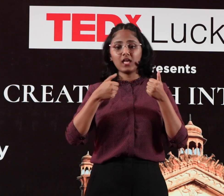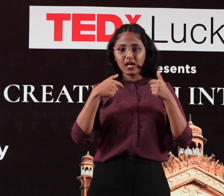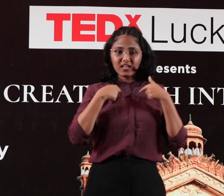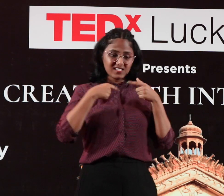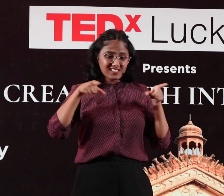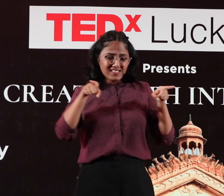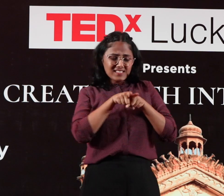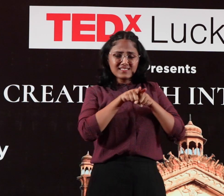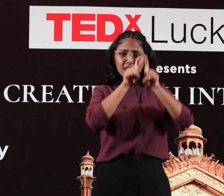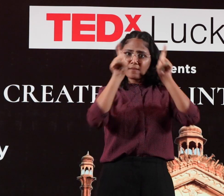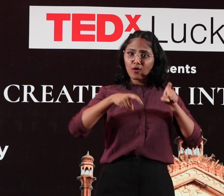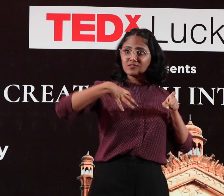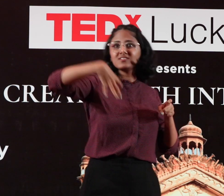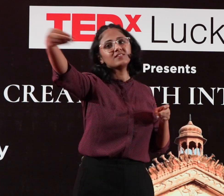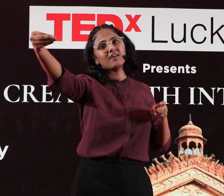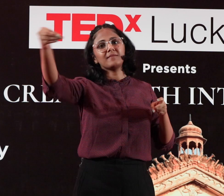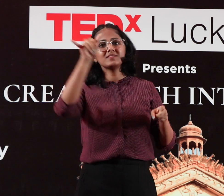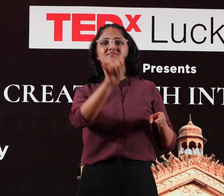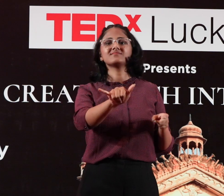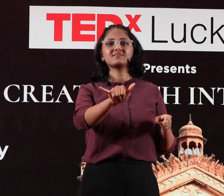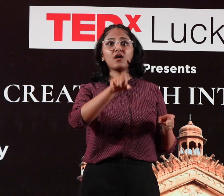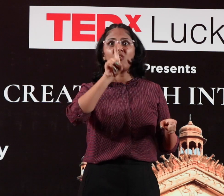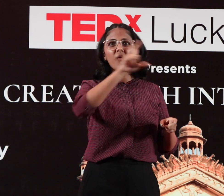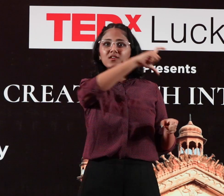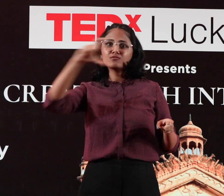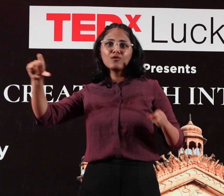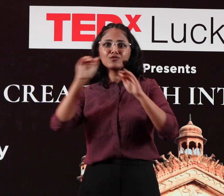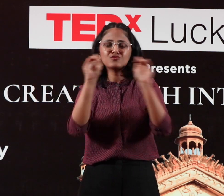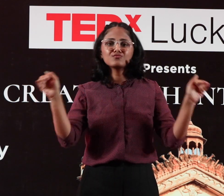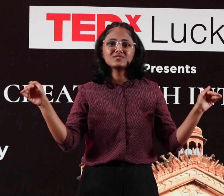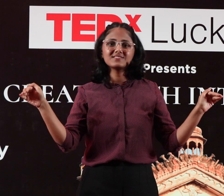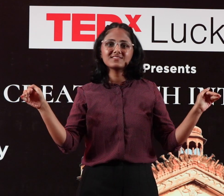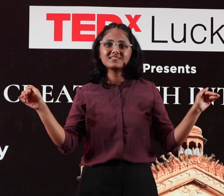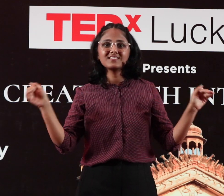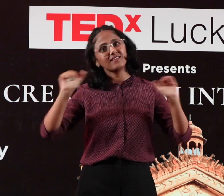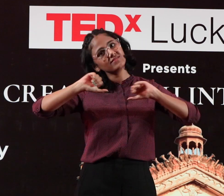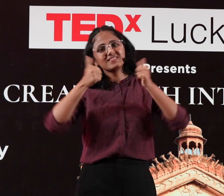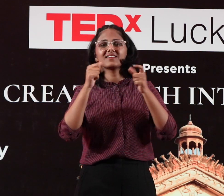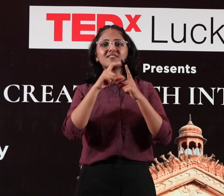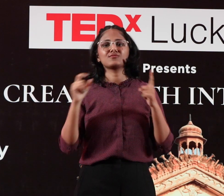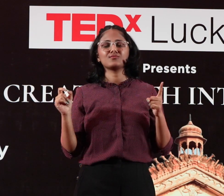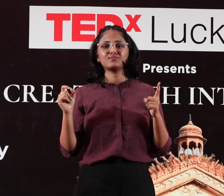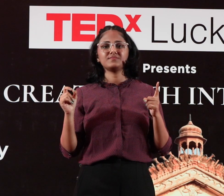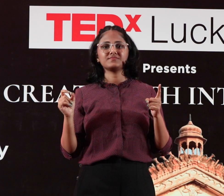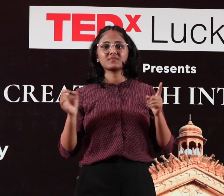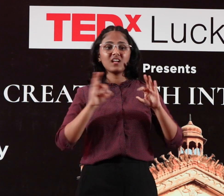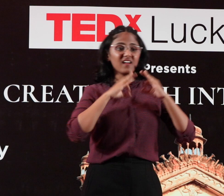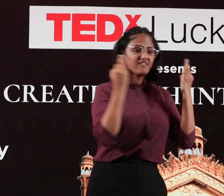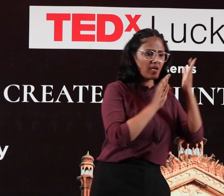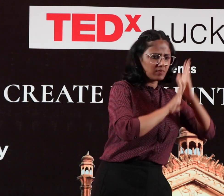whole country. हम 1 करोड़ बच्चों की बात कर रहे हैं, तो हम या तो फैमिली डेवलपमेंट मॉडल पे काम कर सकते हैं साथ साथ। इफ यू थिंक यू आर